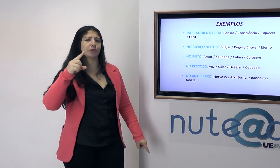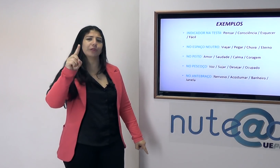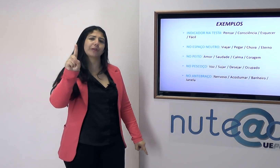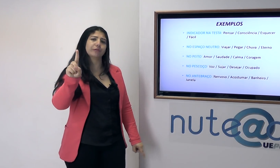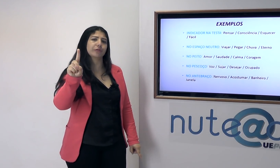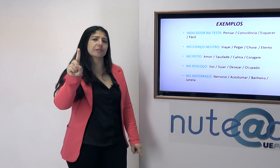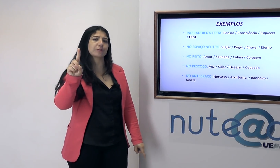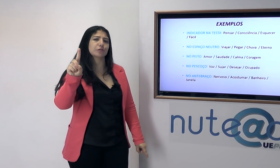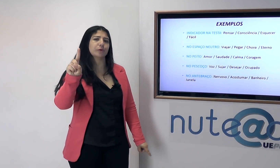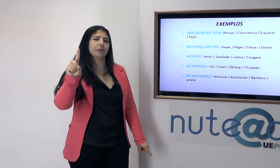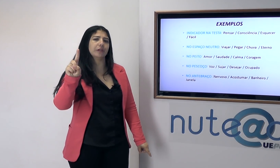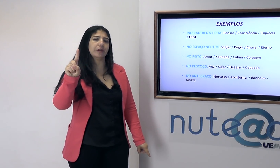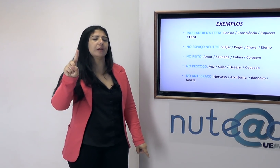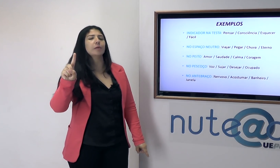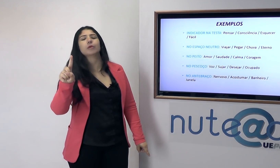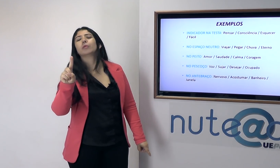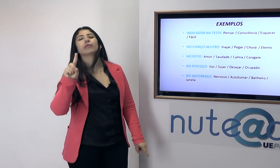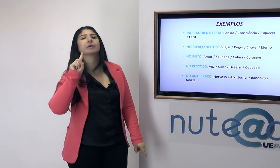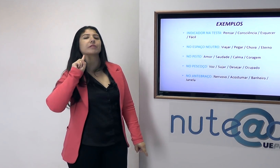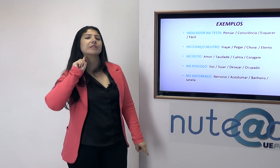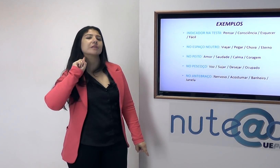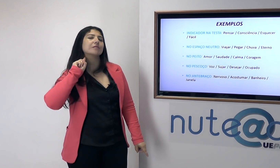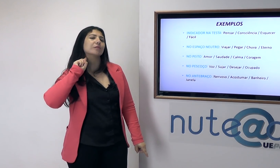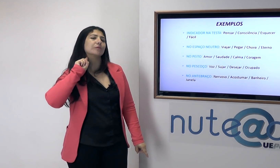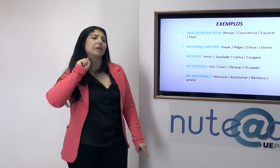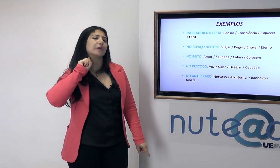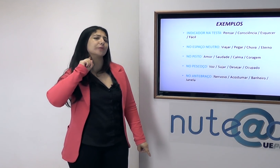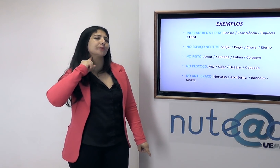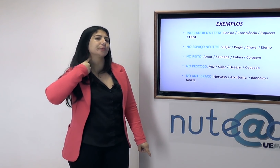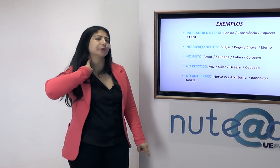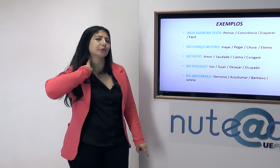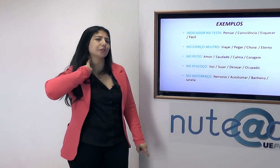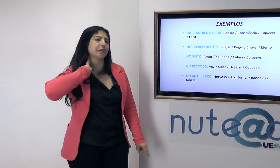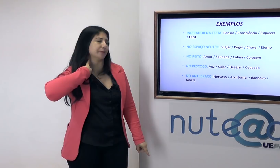Eu tenho a configuração de mão em D, meu movimento vai ser circular. Sujar.